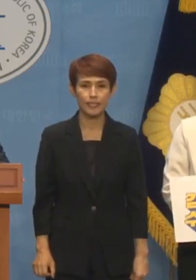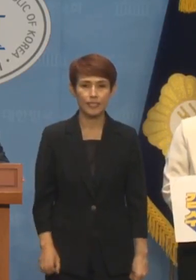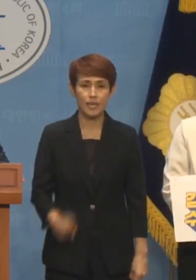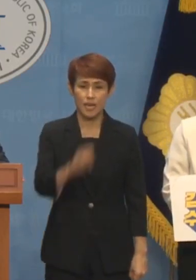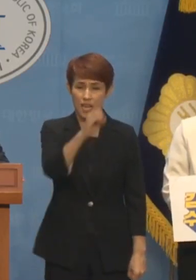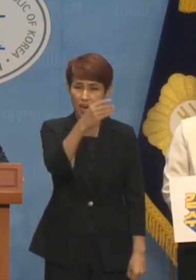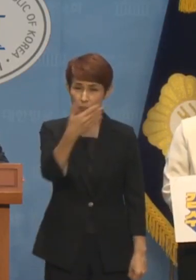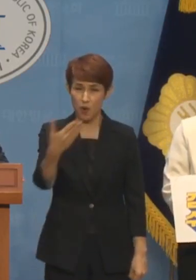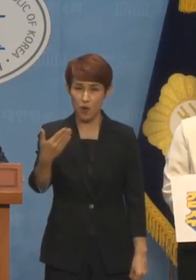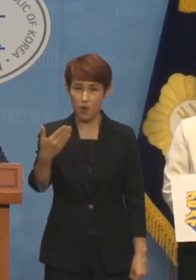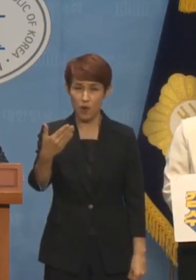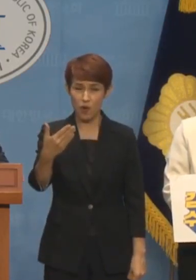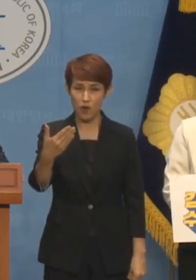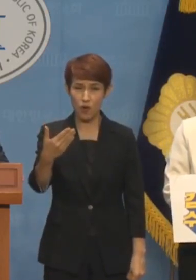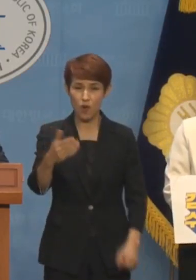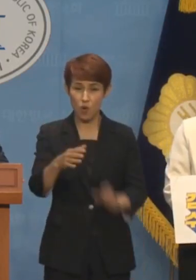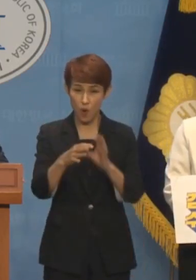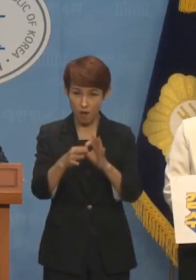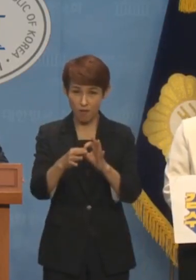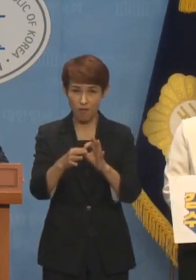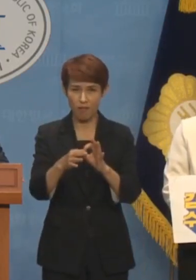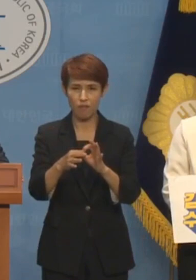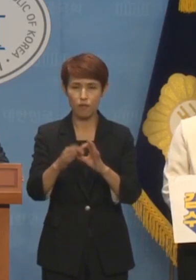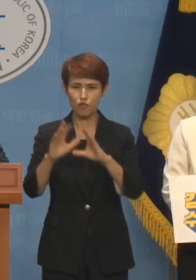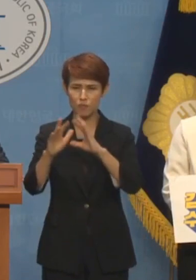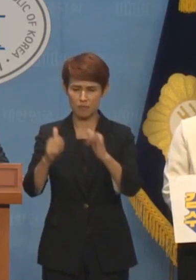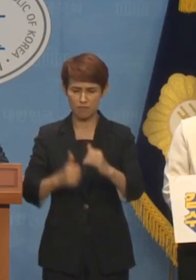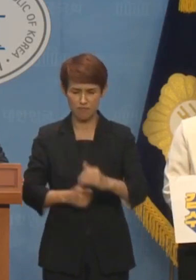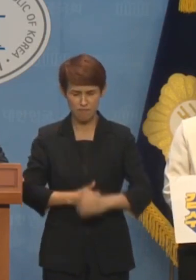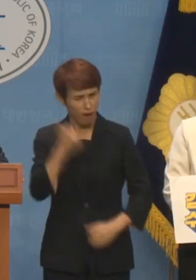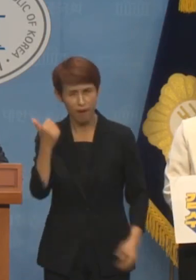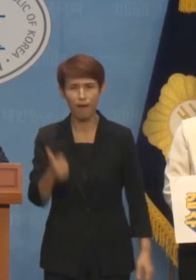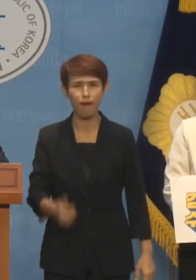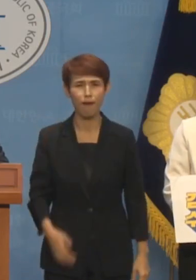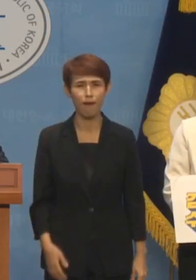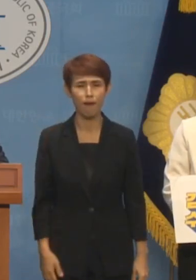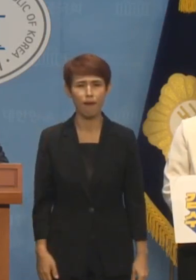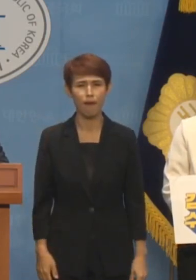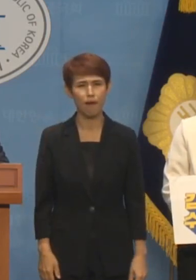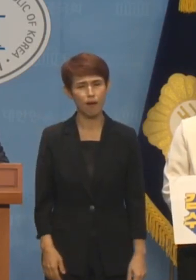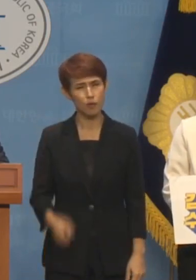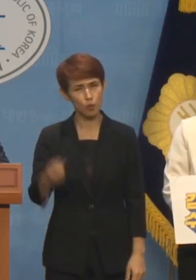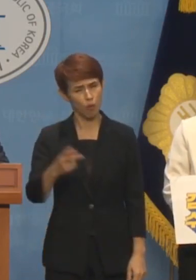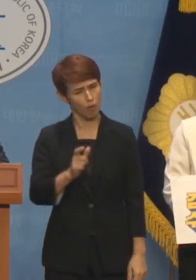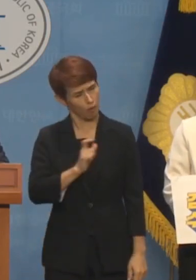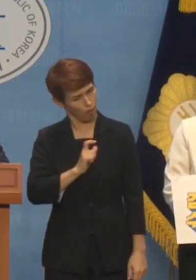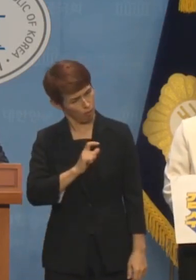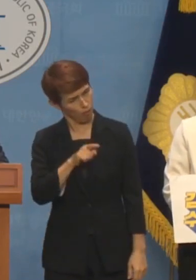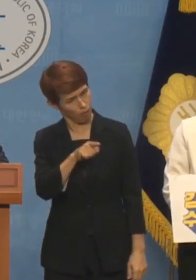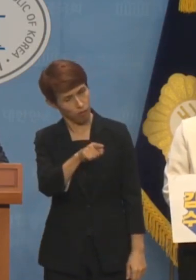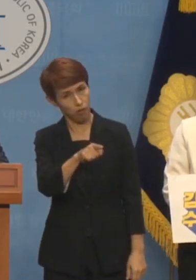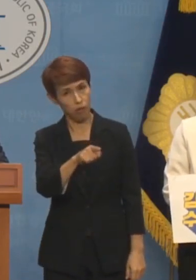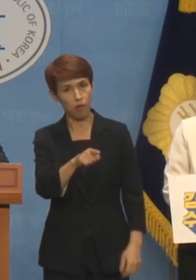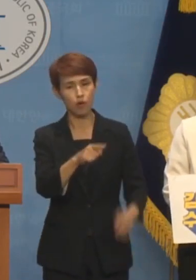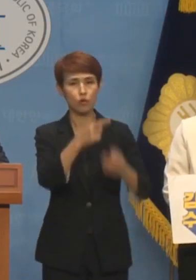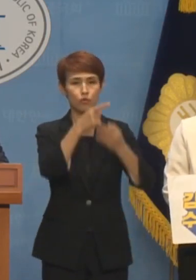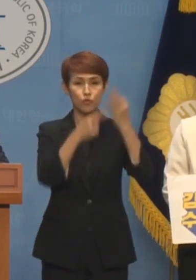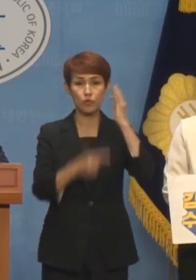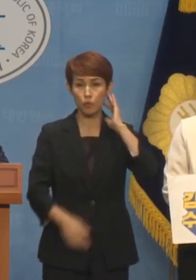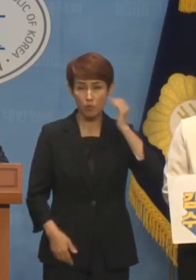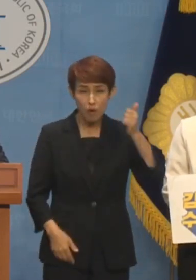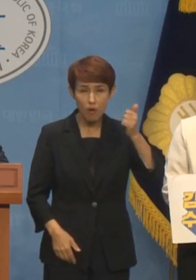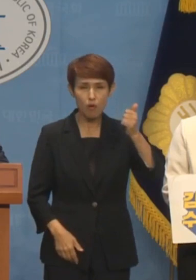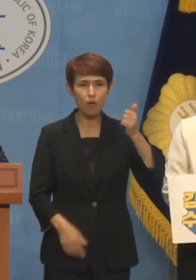양평 3종 게이트에 대한 국민의 분노와 의혹, 수많은 물음표와 관련해 윤석열 대통령과 정부에게